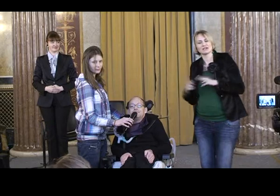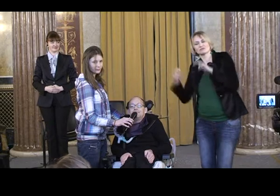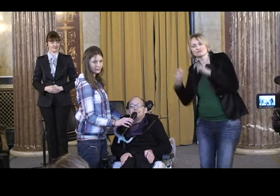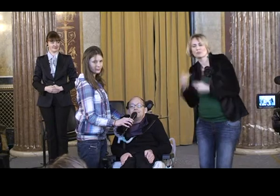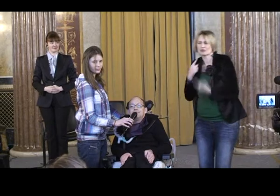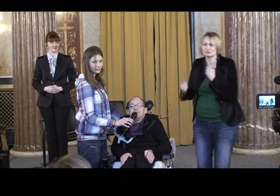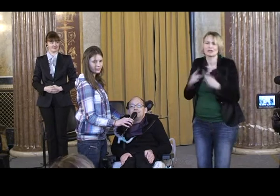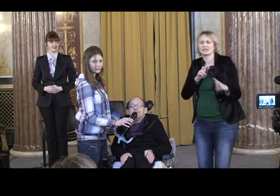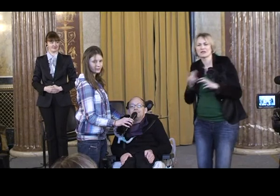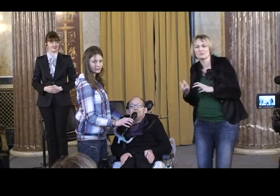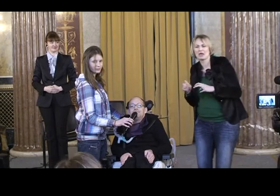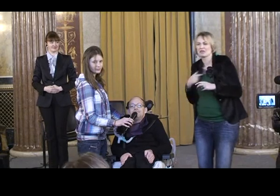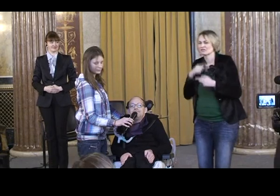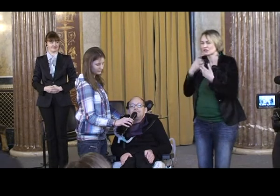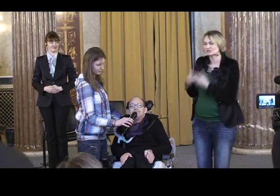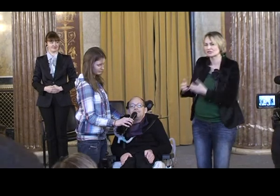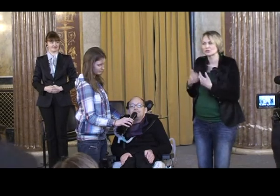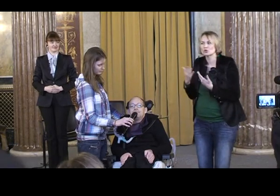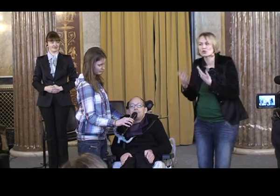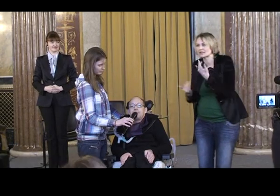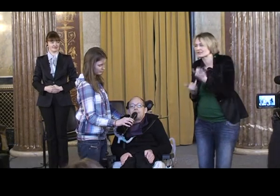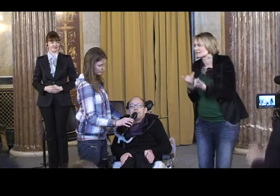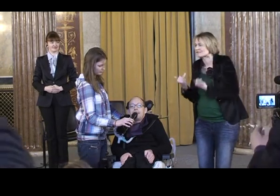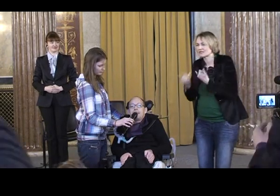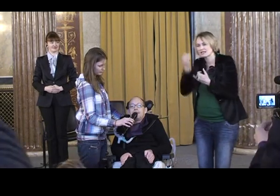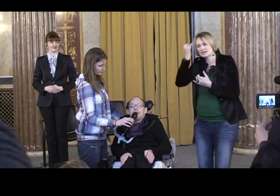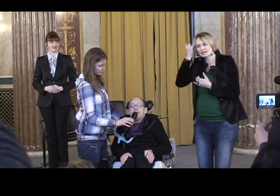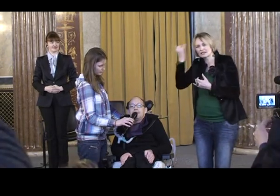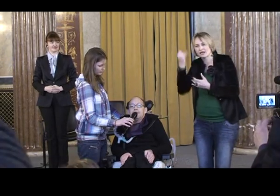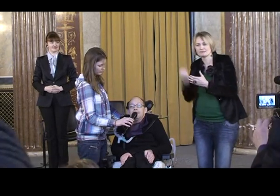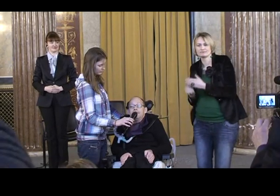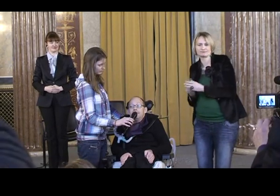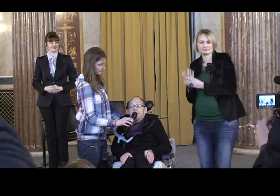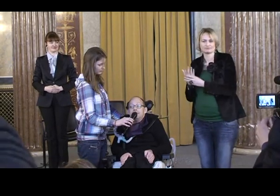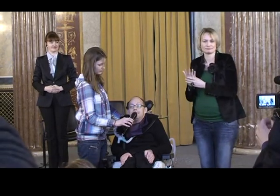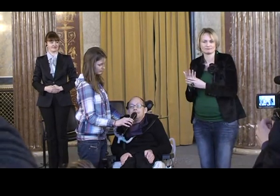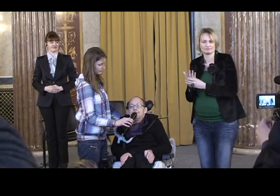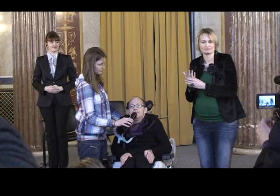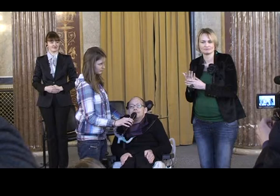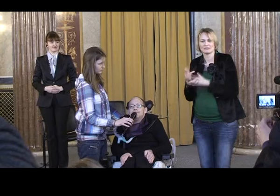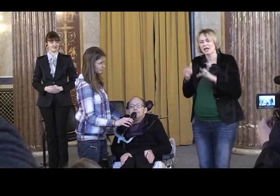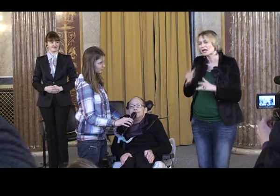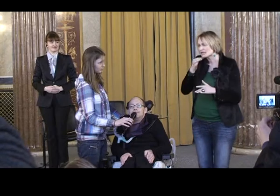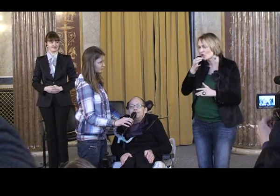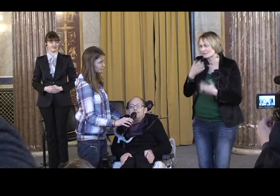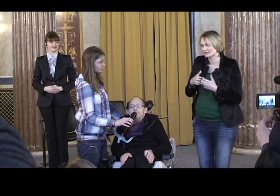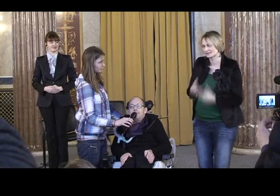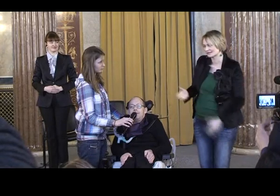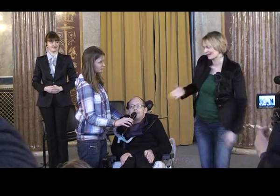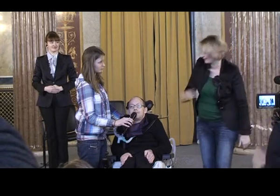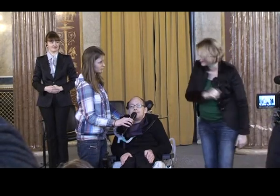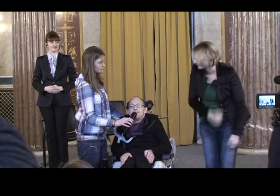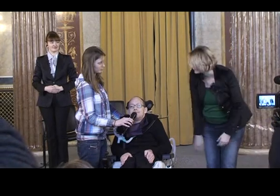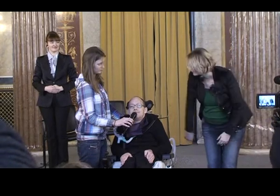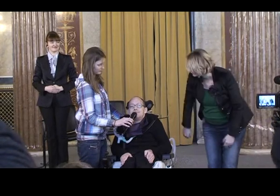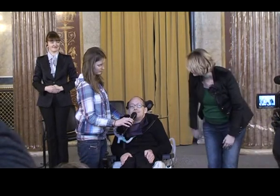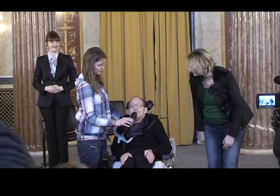zu einem sogenannten Schultisch und besprechen gemeinsam Dinge und tauschen uns aus. Und irgendwann ist diese Idee entstanden, aber das erzählst du